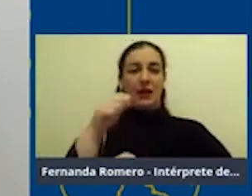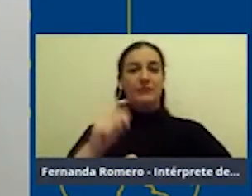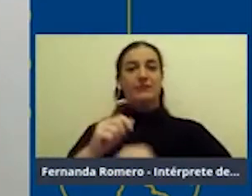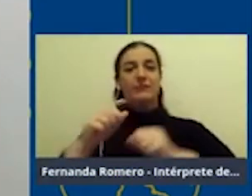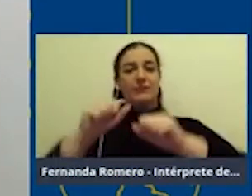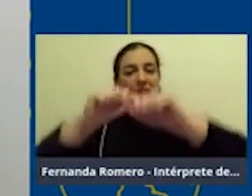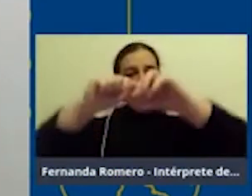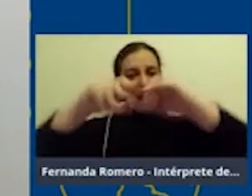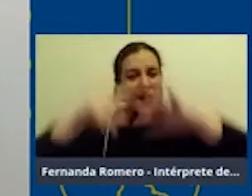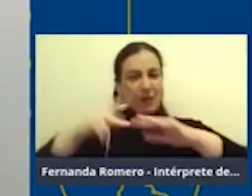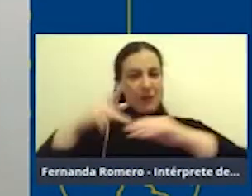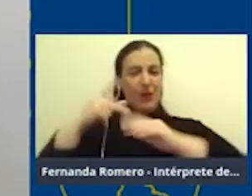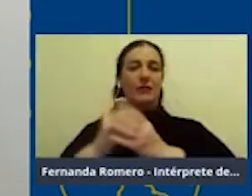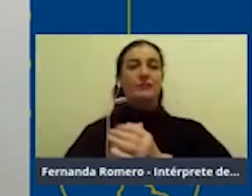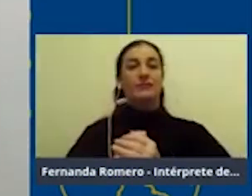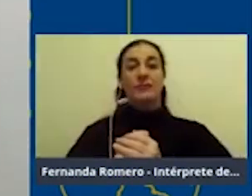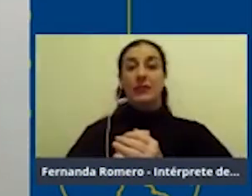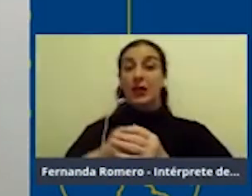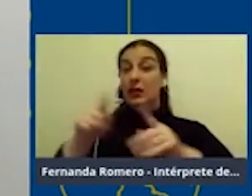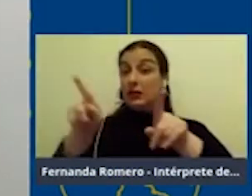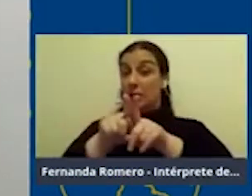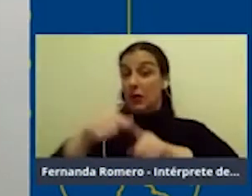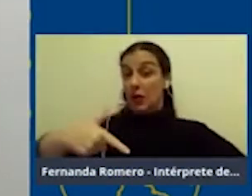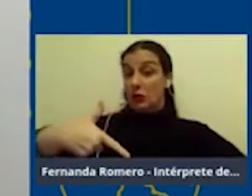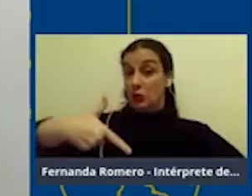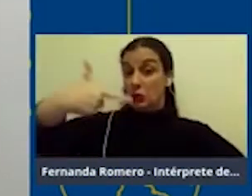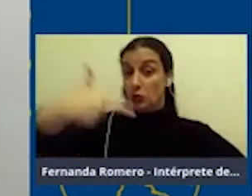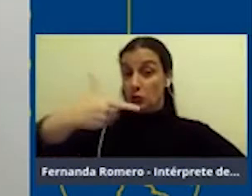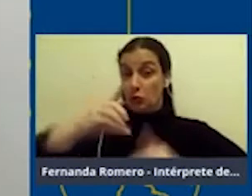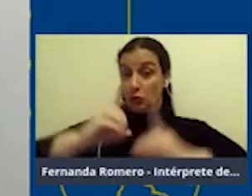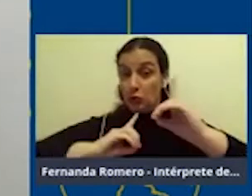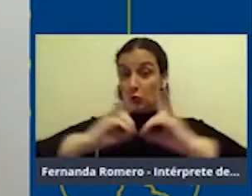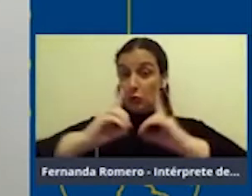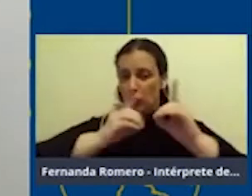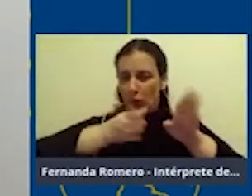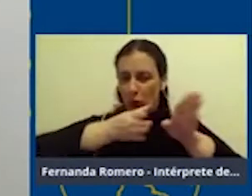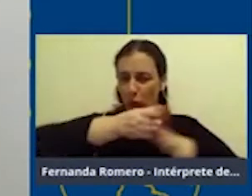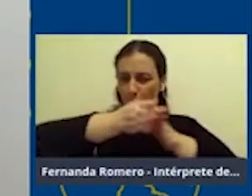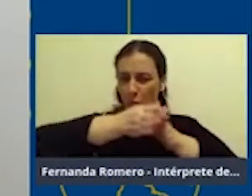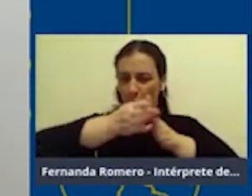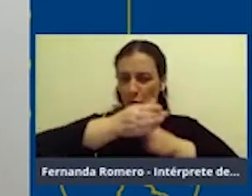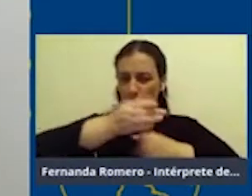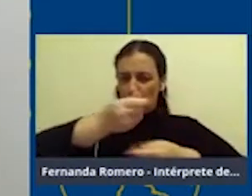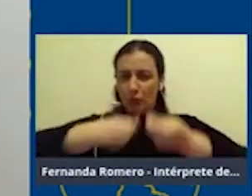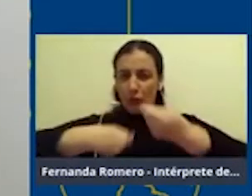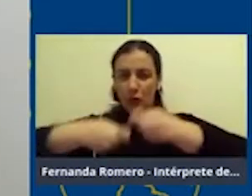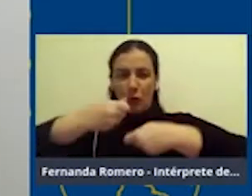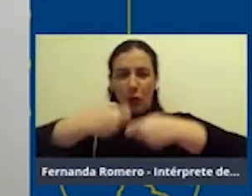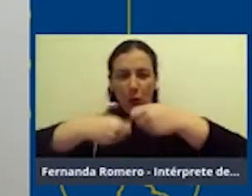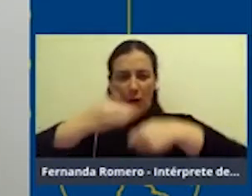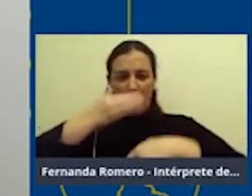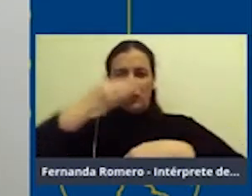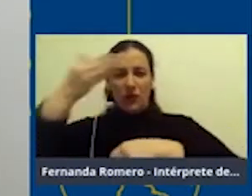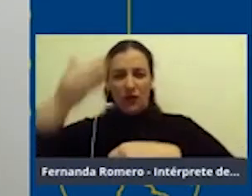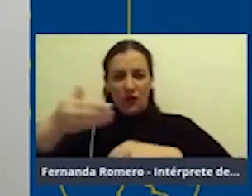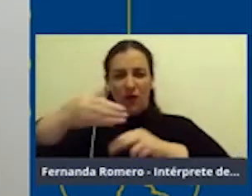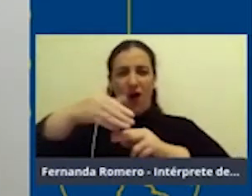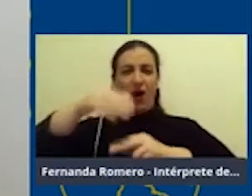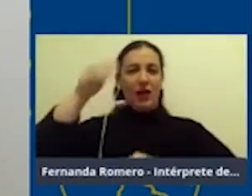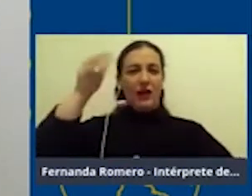Sul, e vice-coordenador do Conselho de Comércio Exterior do Sistema FEComércio,